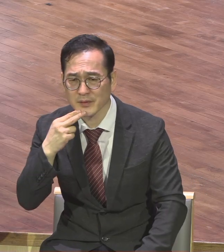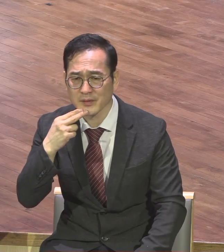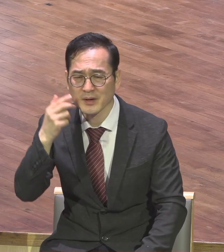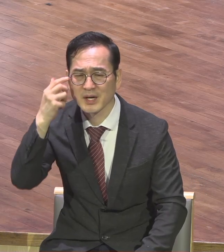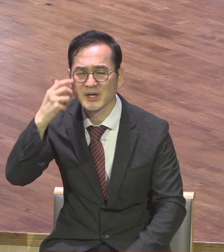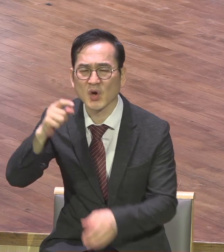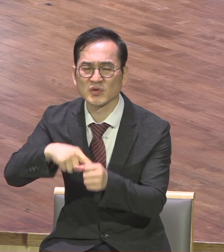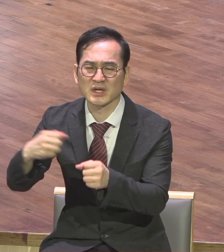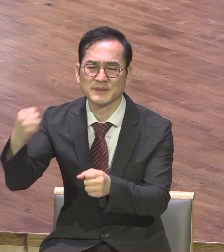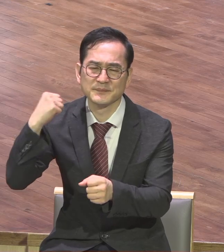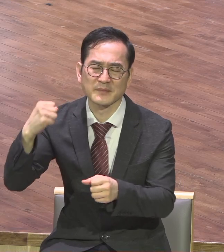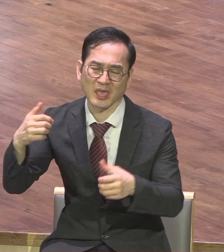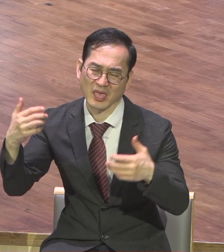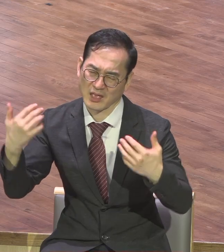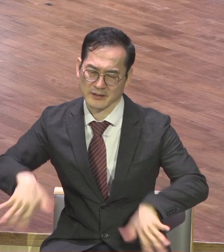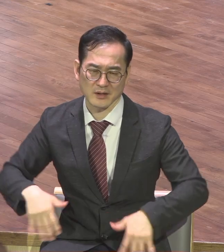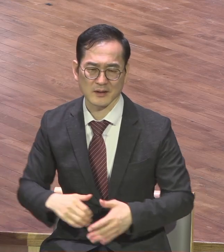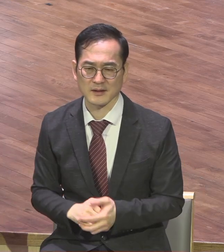영적으로.